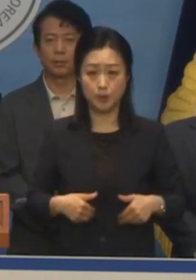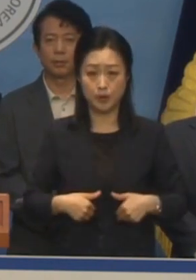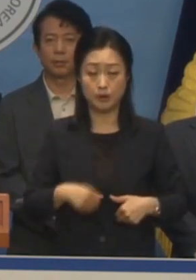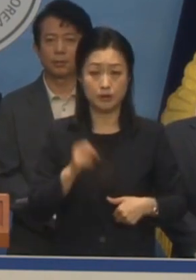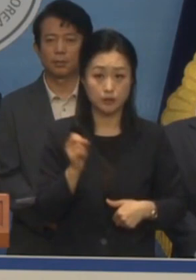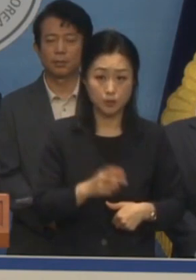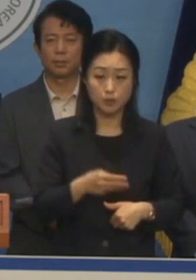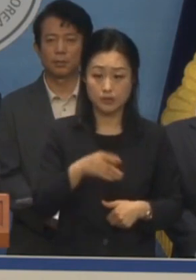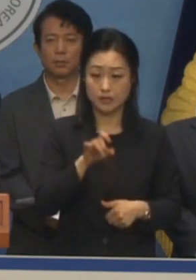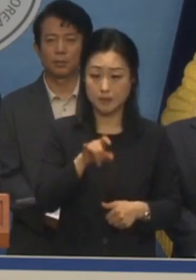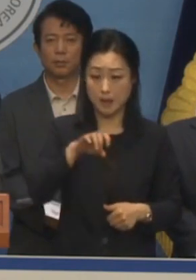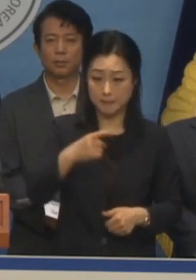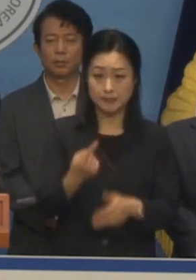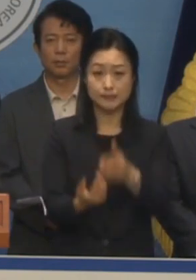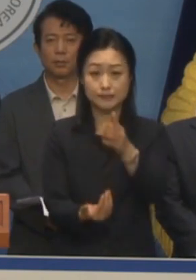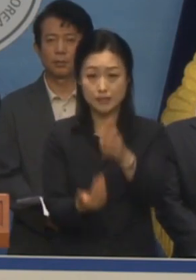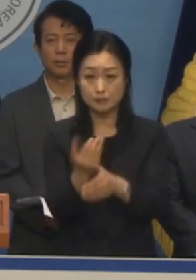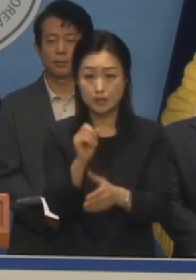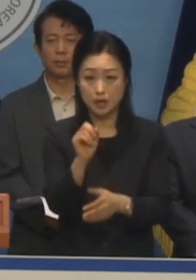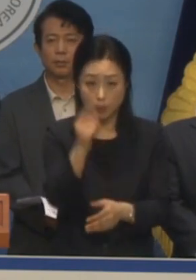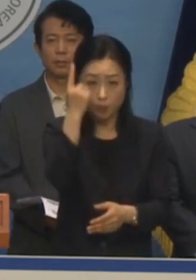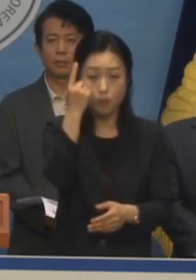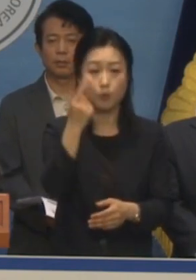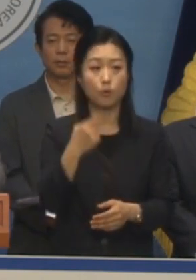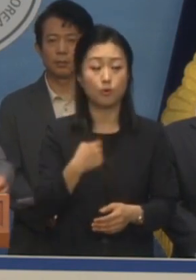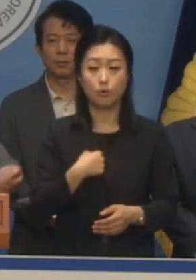또한 TMF 참사는 역으로